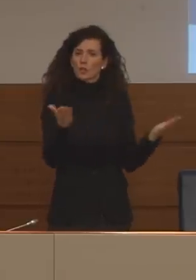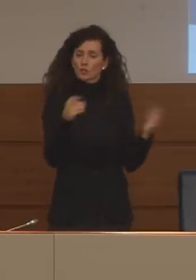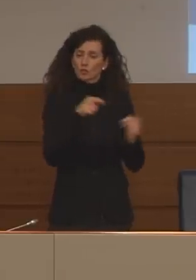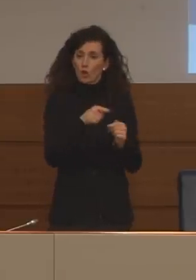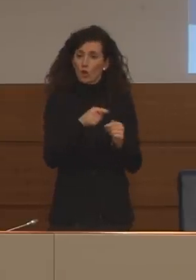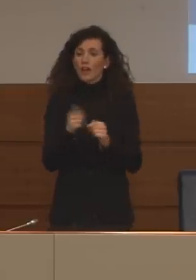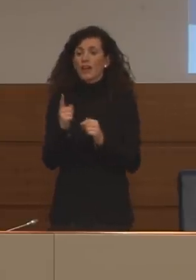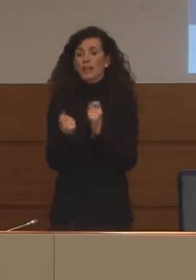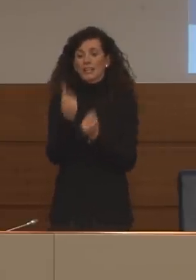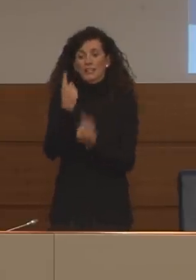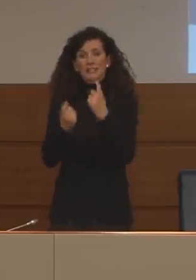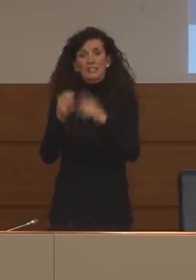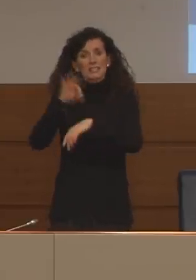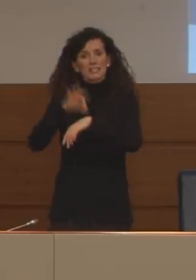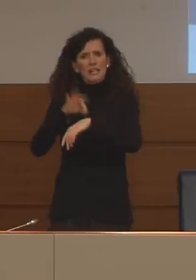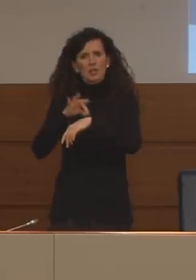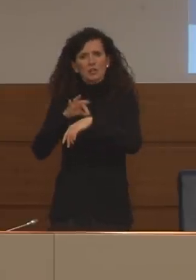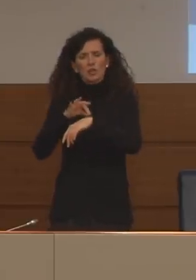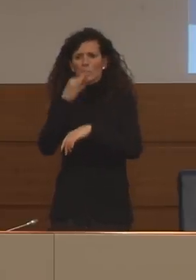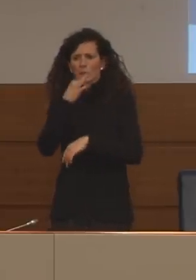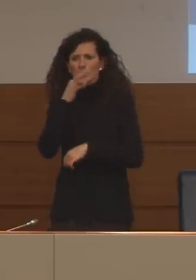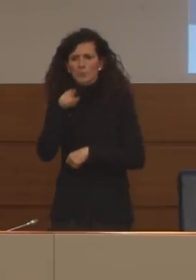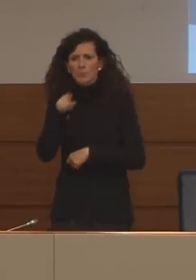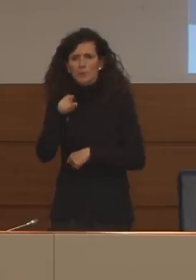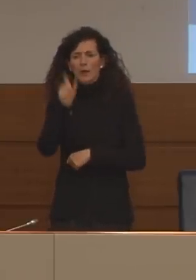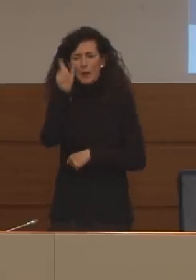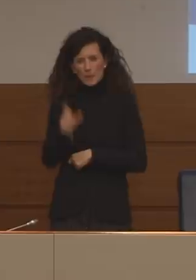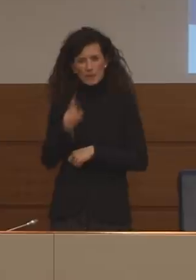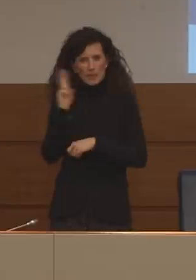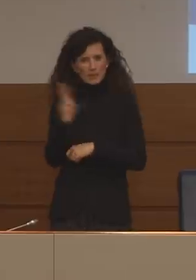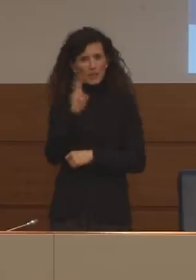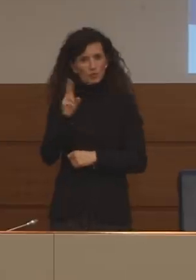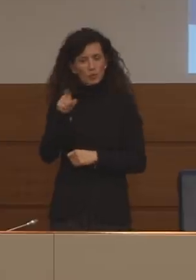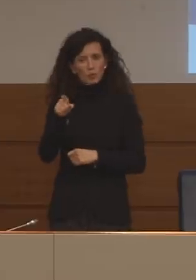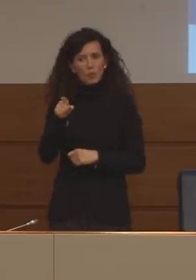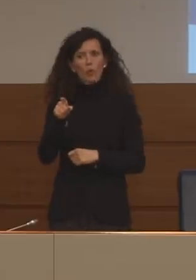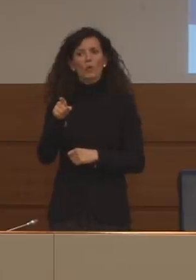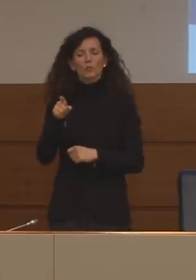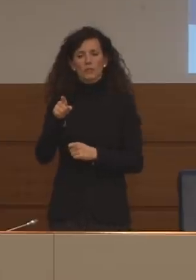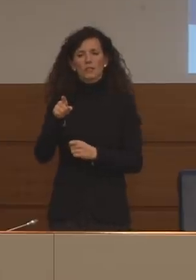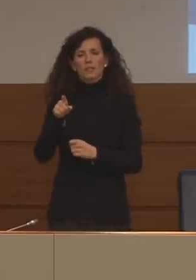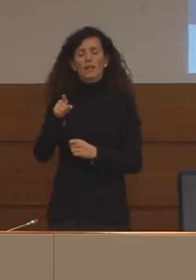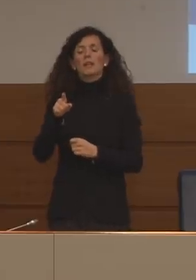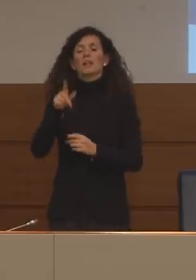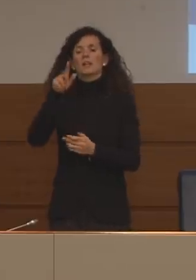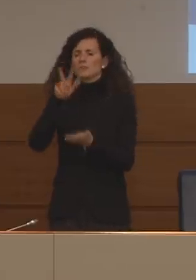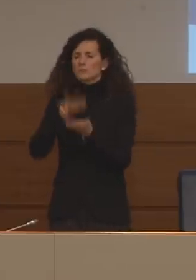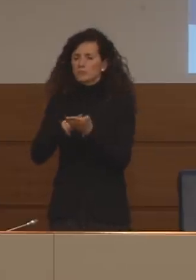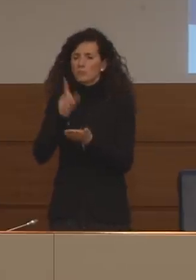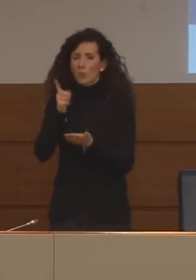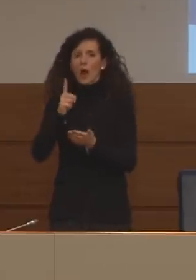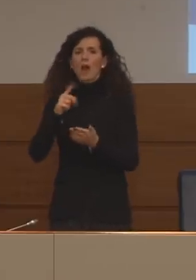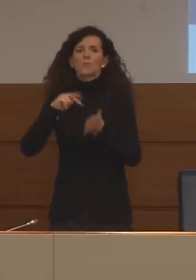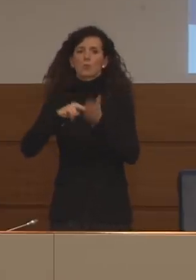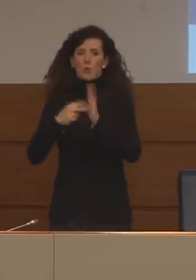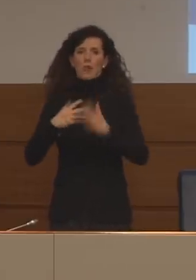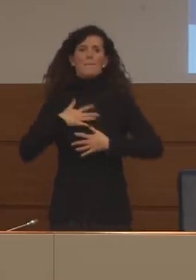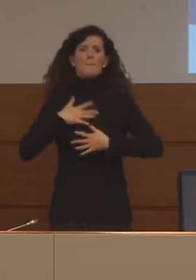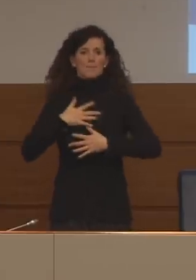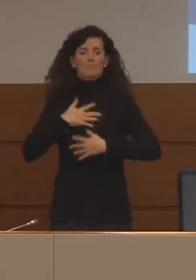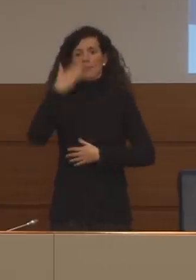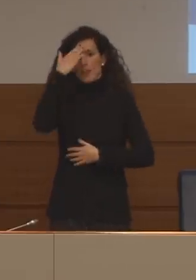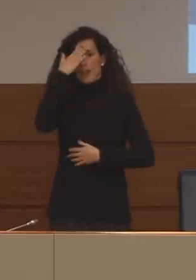sintomi di più comune riscontro nei pazienti deceduti si confermano la dispnea e la febbre